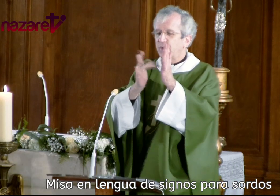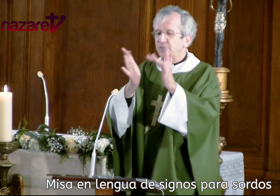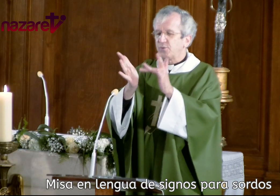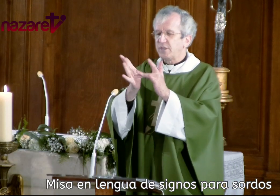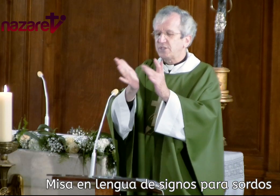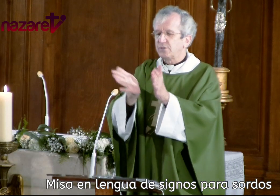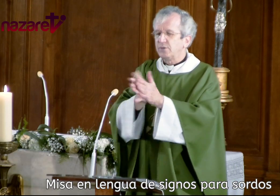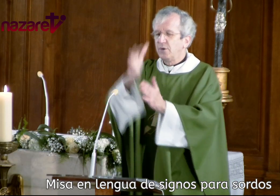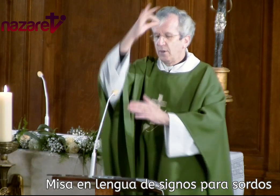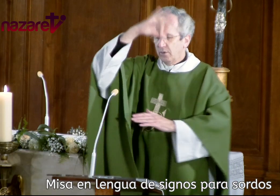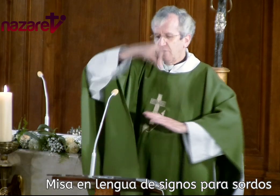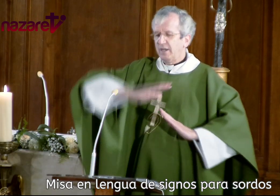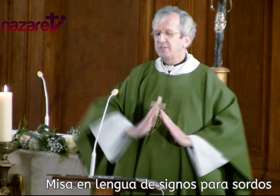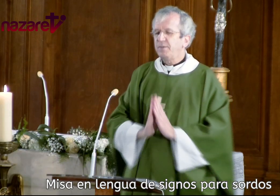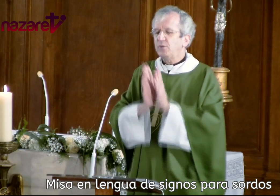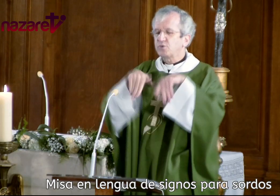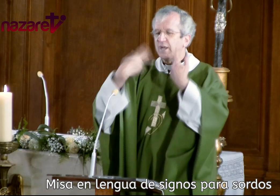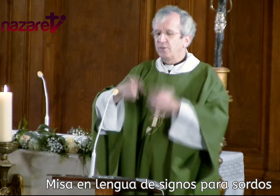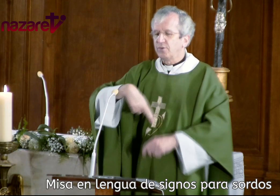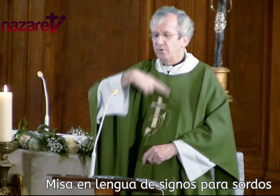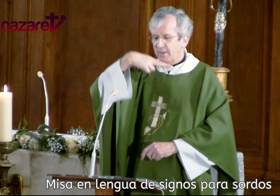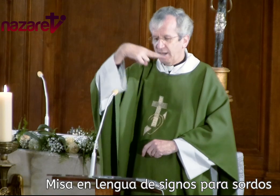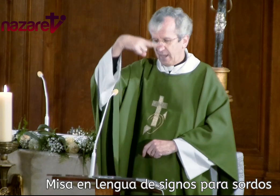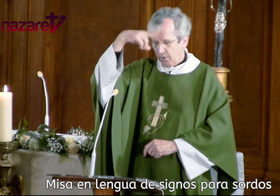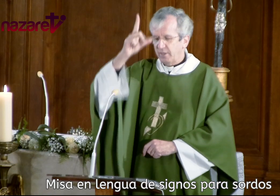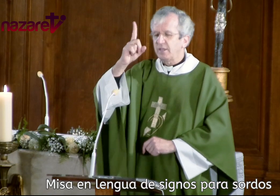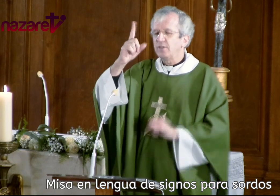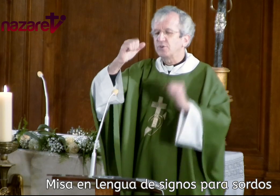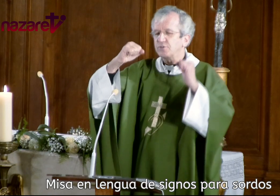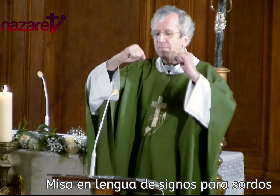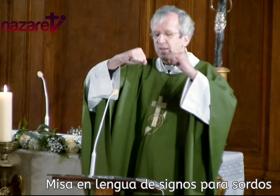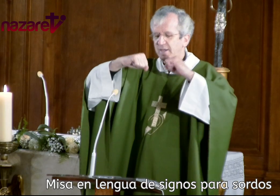jesucristo con el espíritu santo en la gloria de dios padre